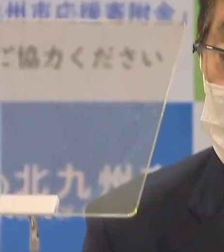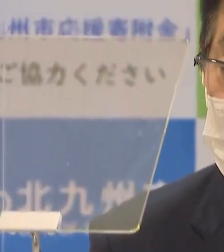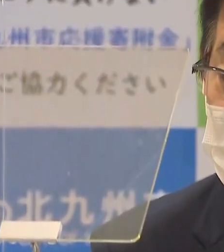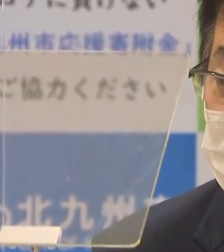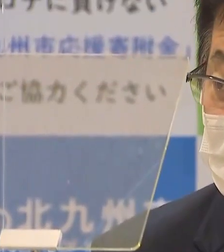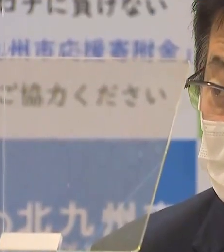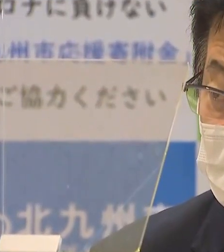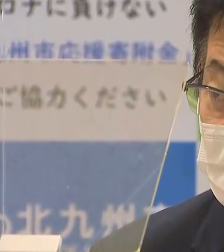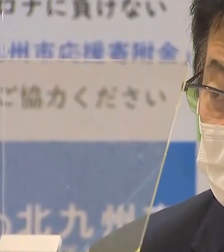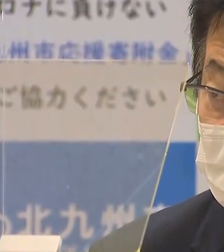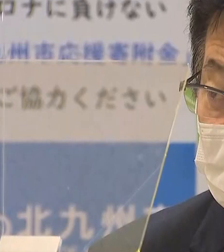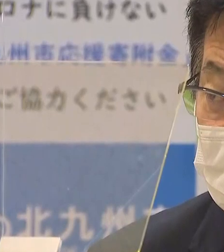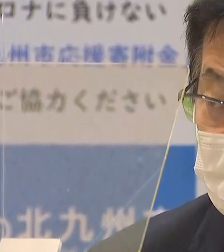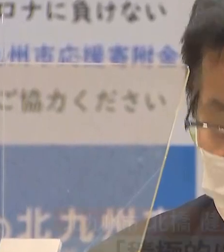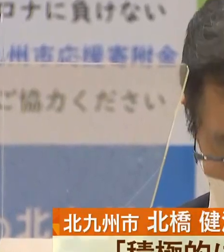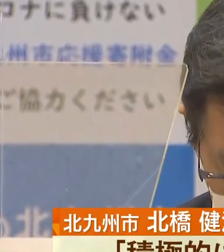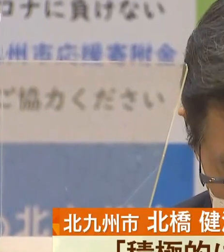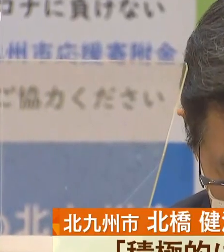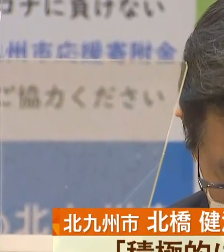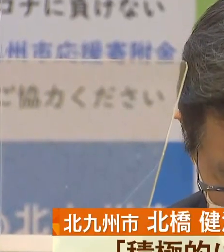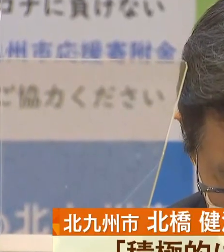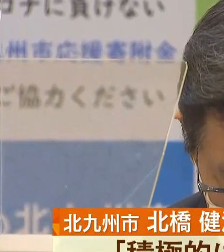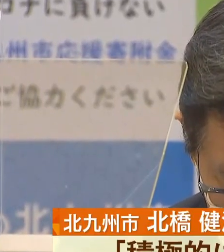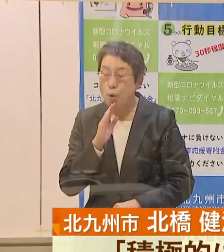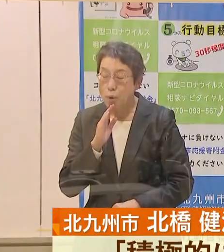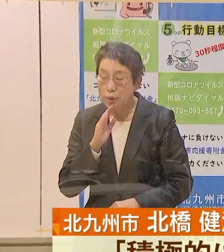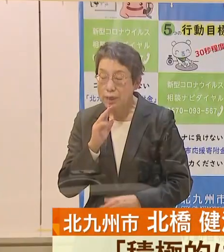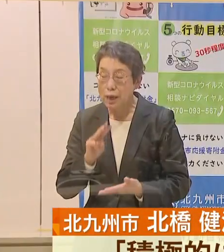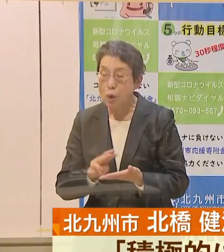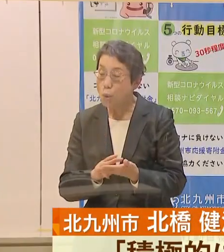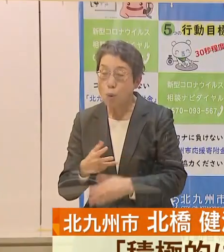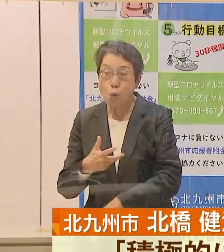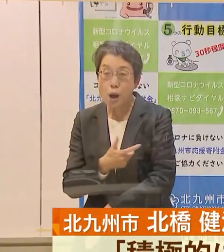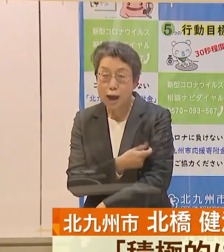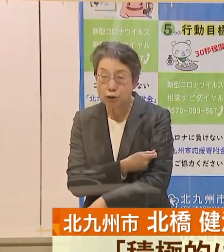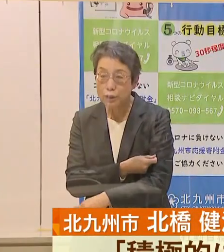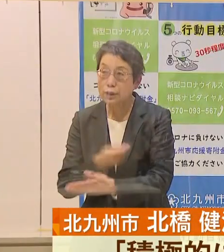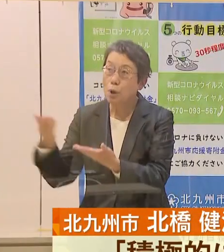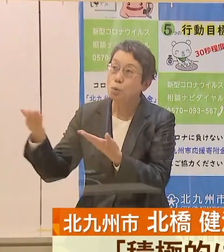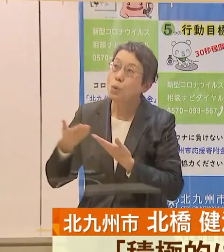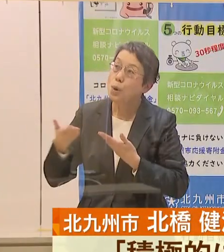から通所訪問型までに拡大していて、北橋市長は積